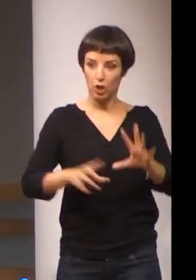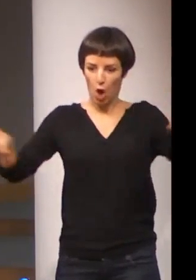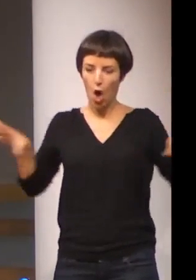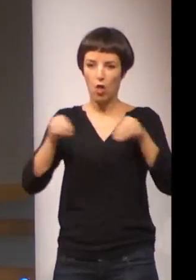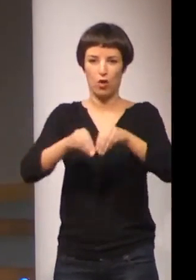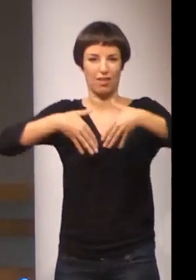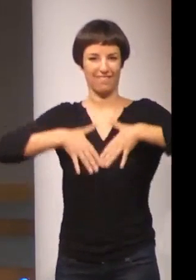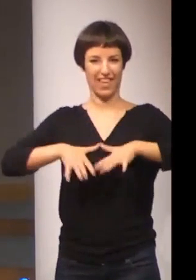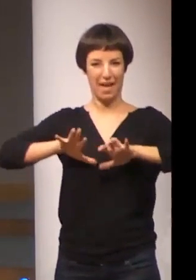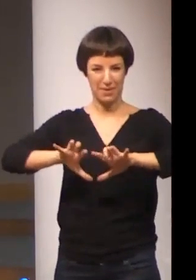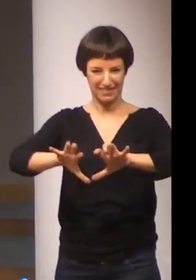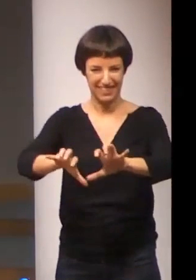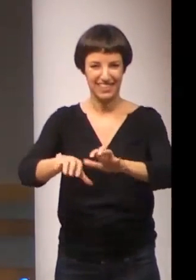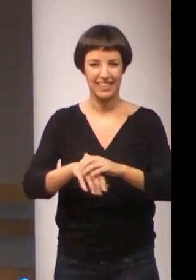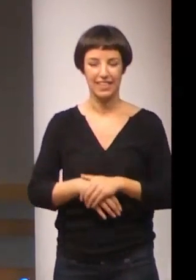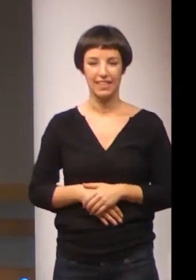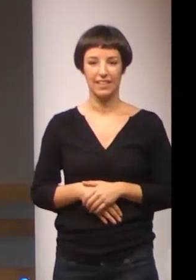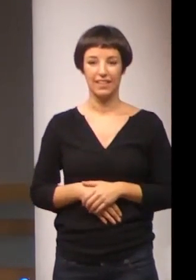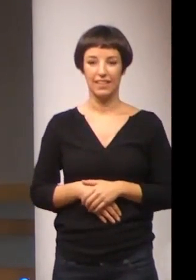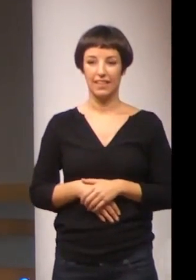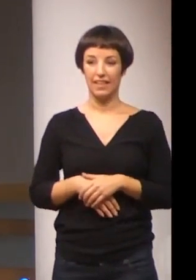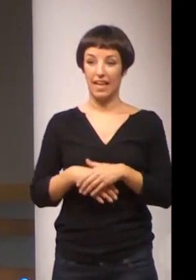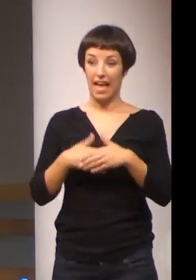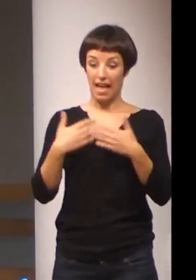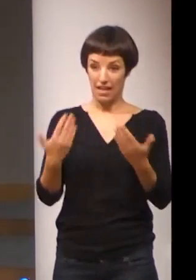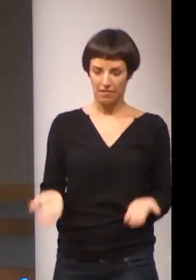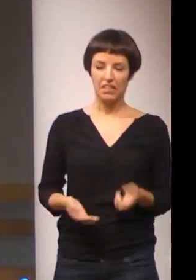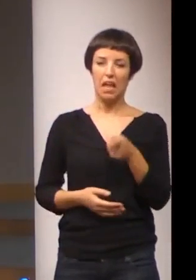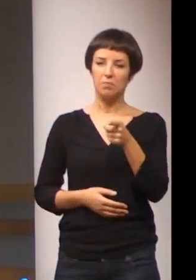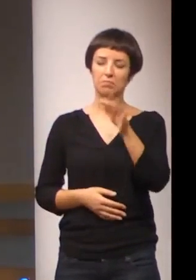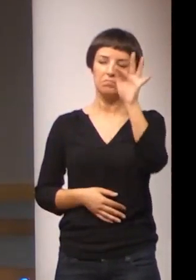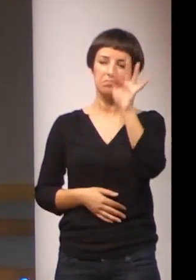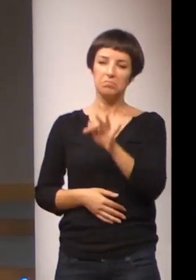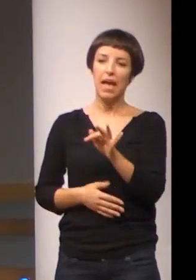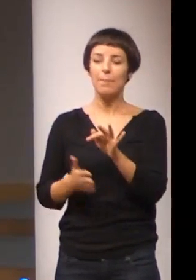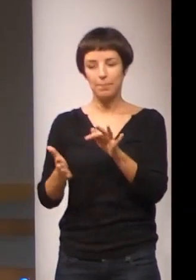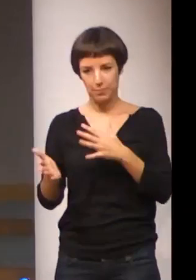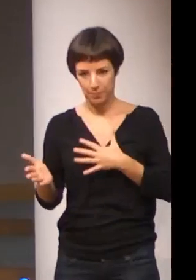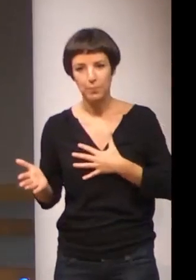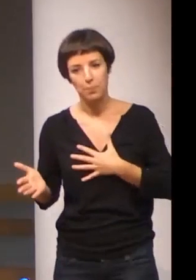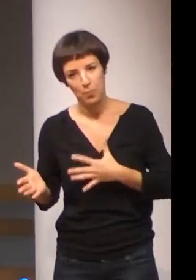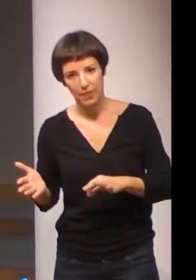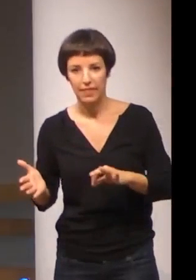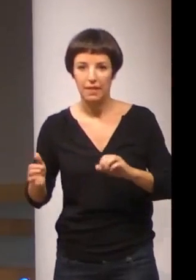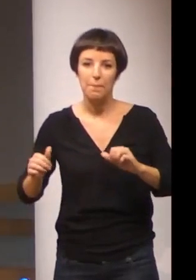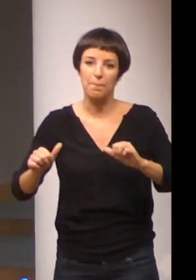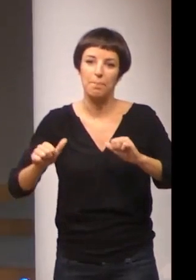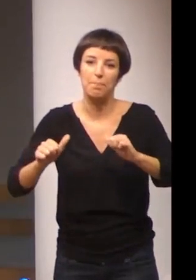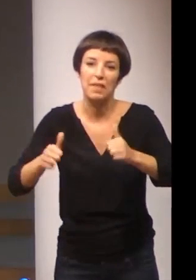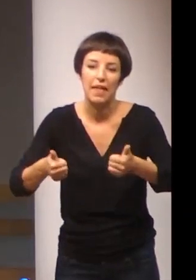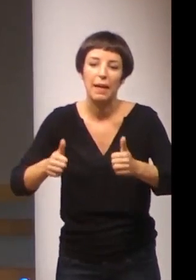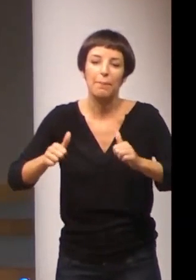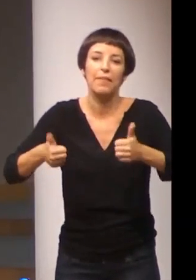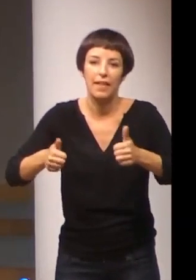con ese planteamiento quizás podemos empezar a